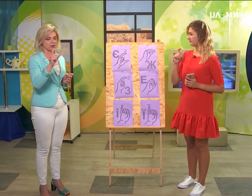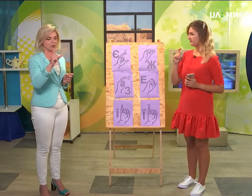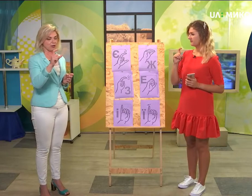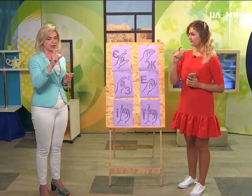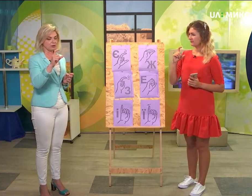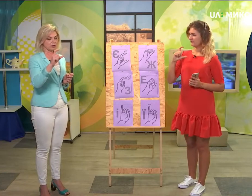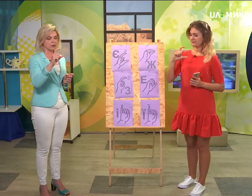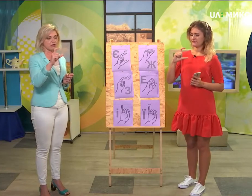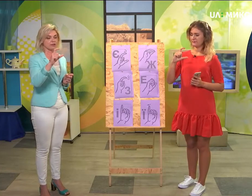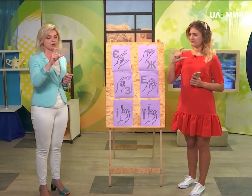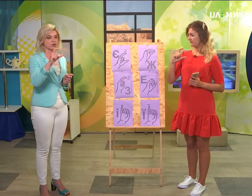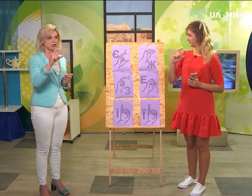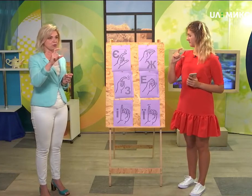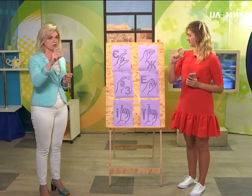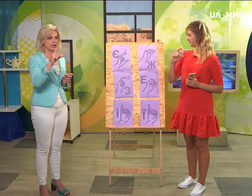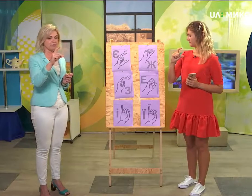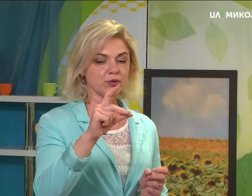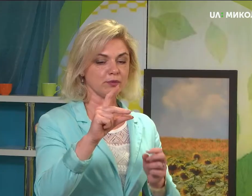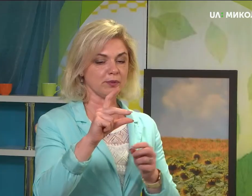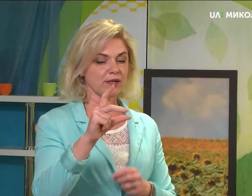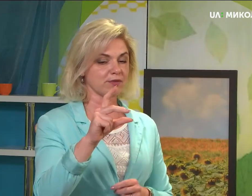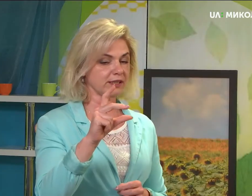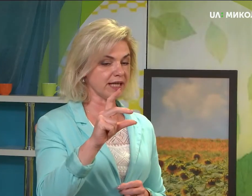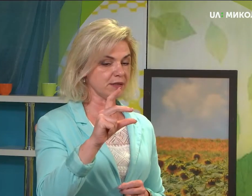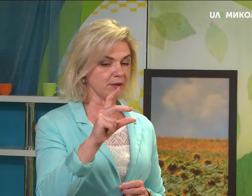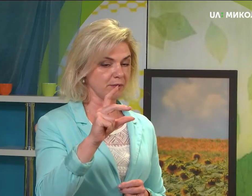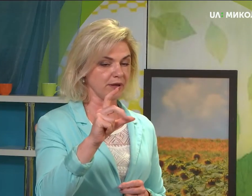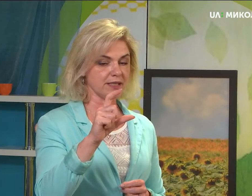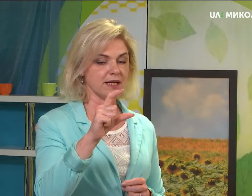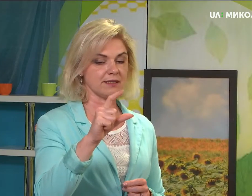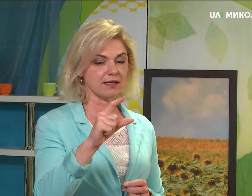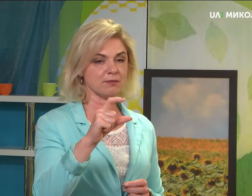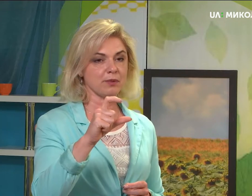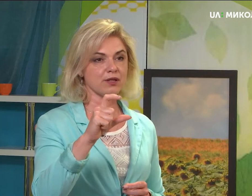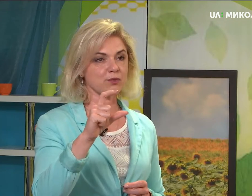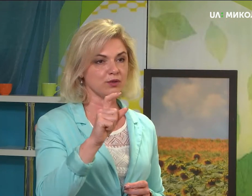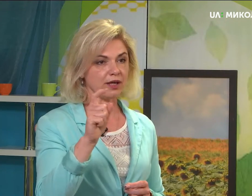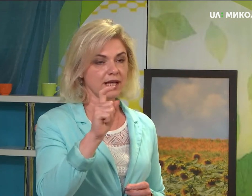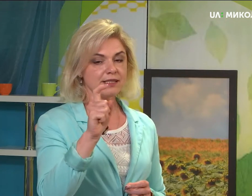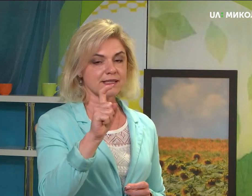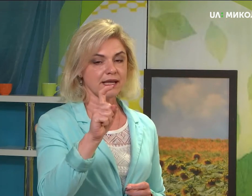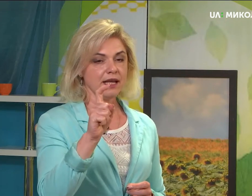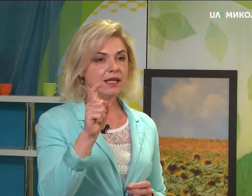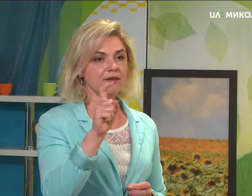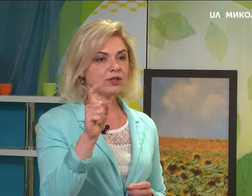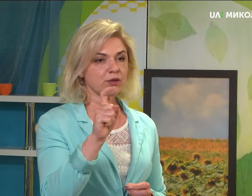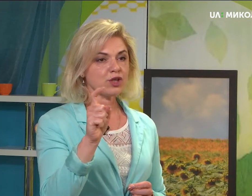показуємо, трошки вона схожа на букву Е, ми тут показували третій палець, а зараз ми показуємо два – З. І вона трошки в